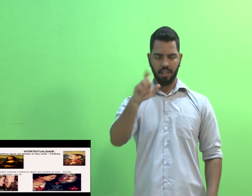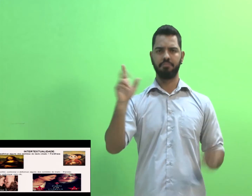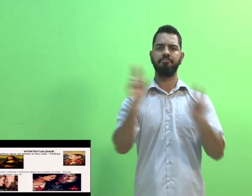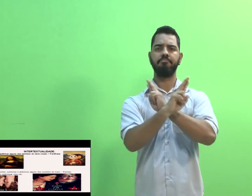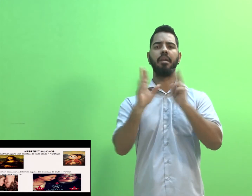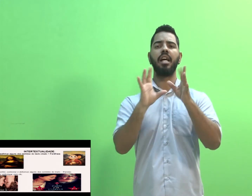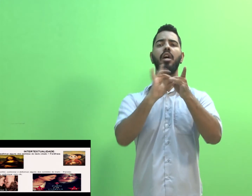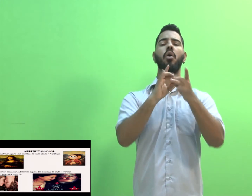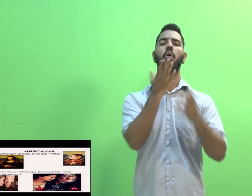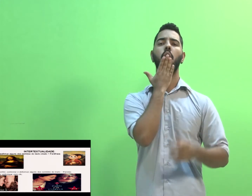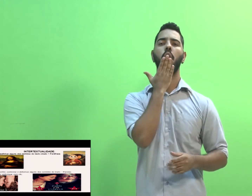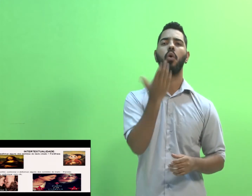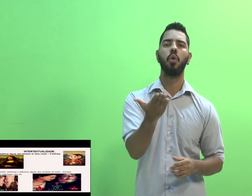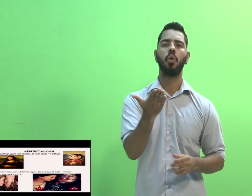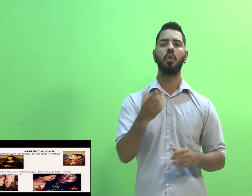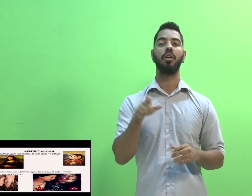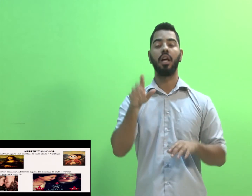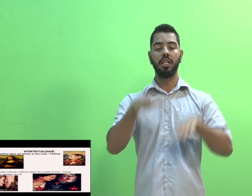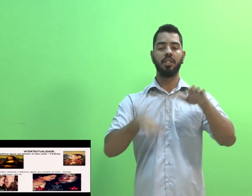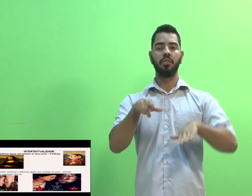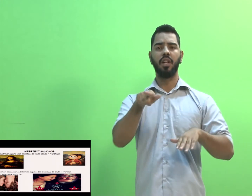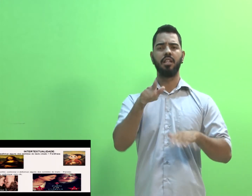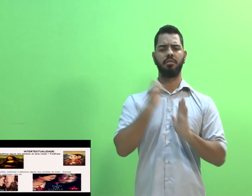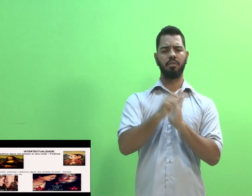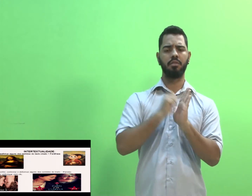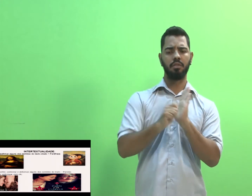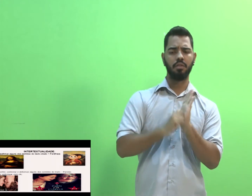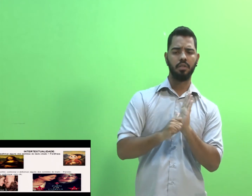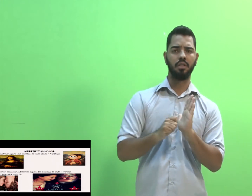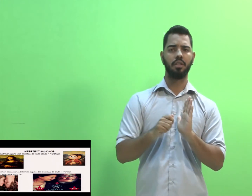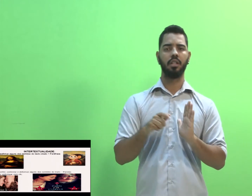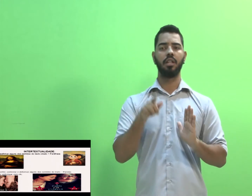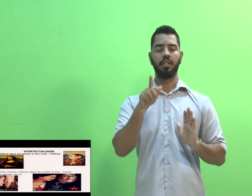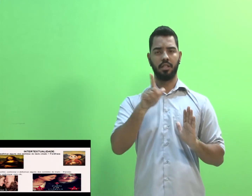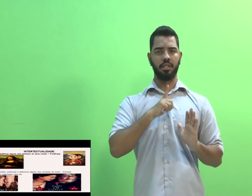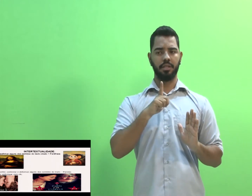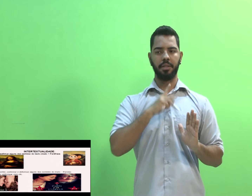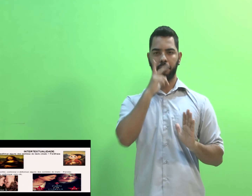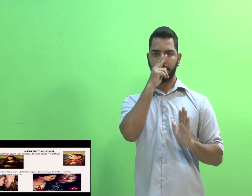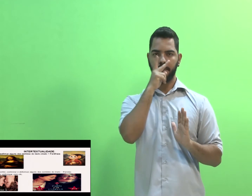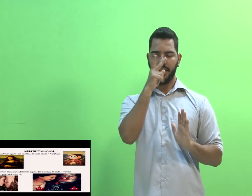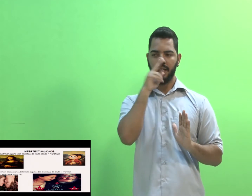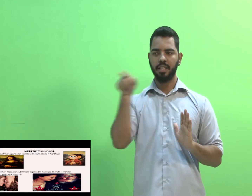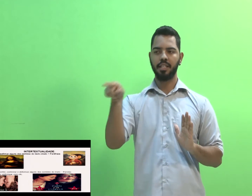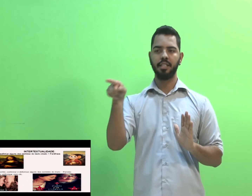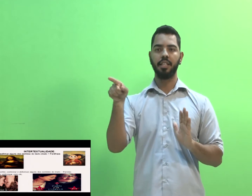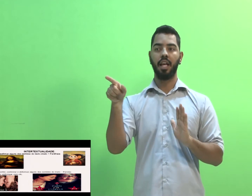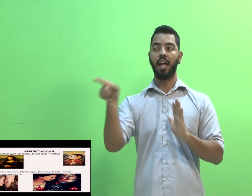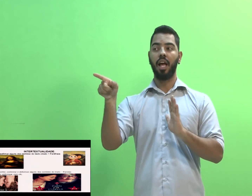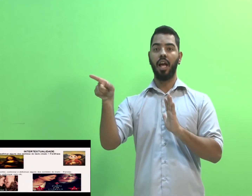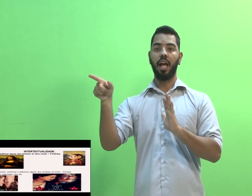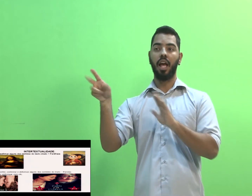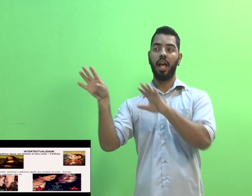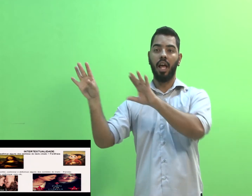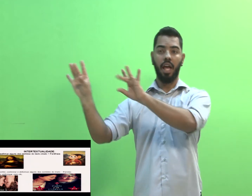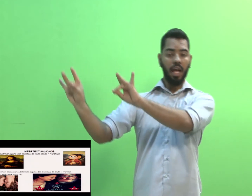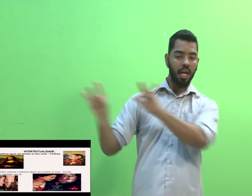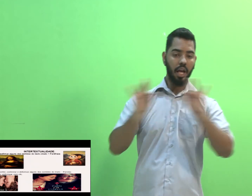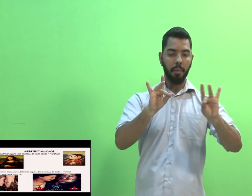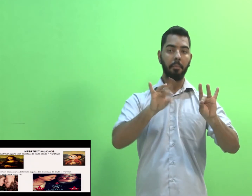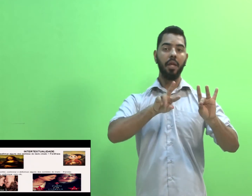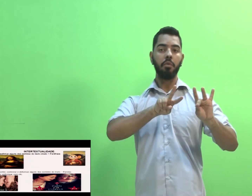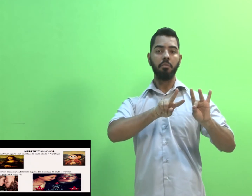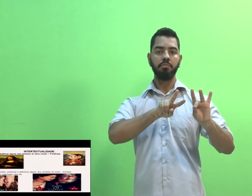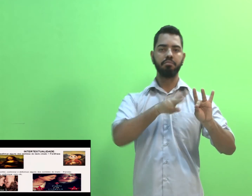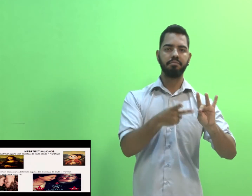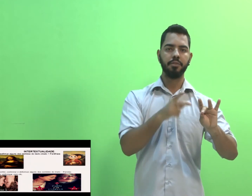alguns dos sentidos do texto. Esse tipo de intertextualidade é chamado de paródia, não é? O intuito da paródia